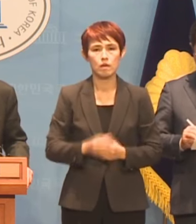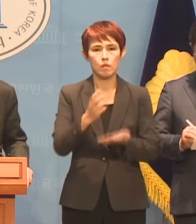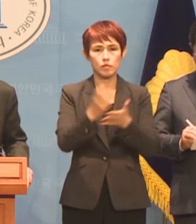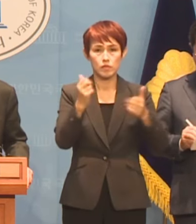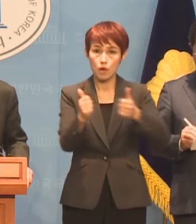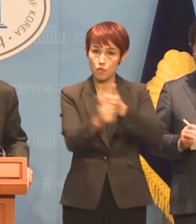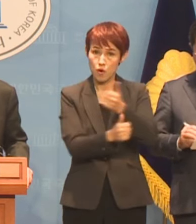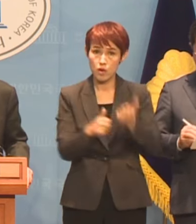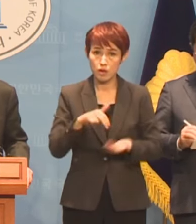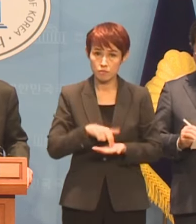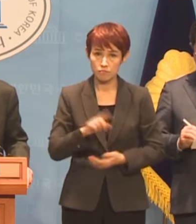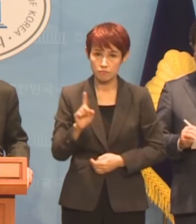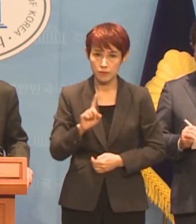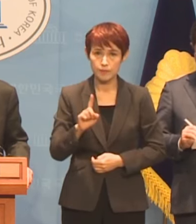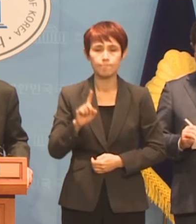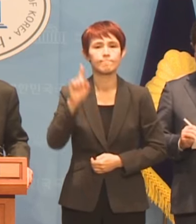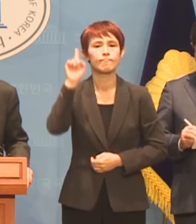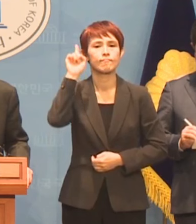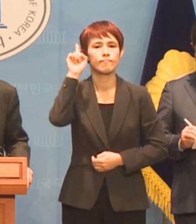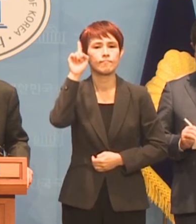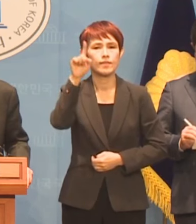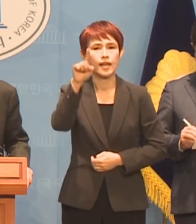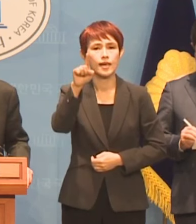법제사법위원회에서도 그 부분을 내일